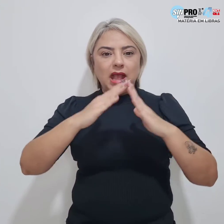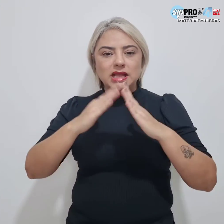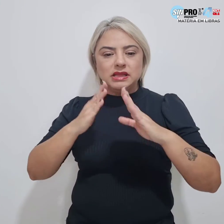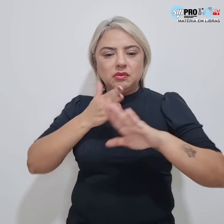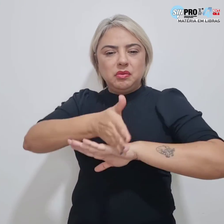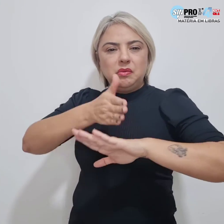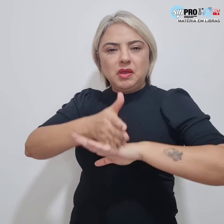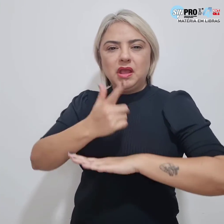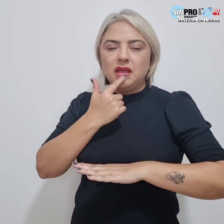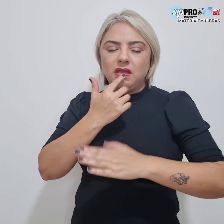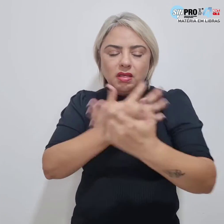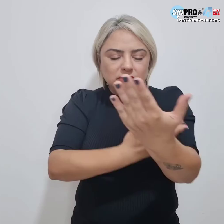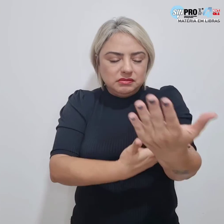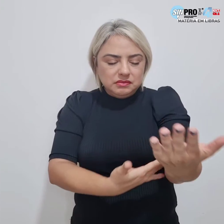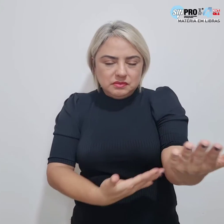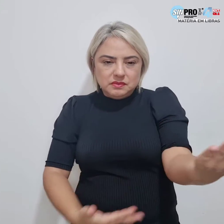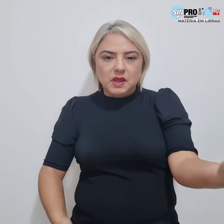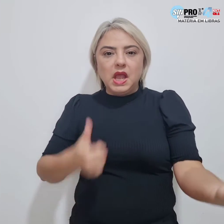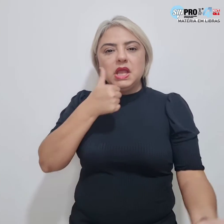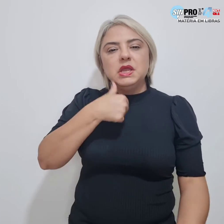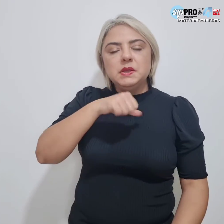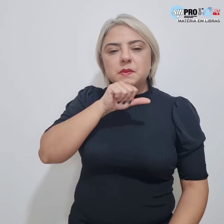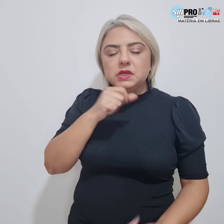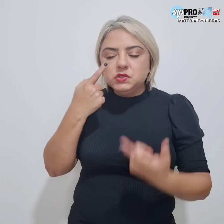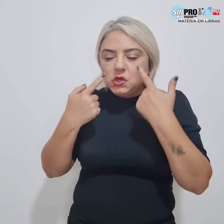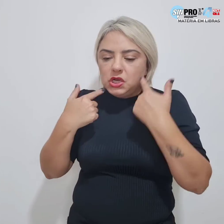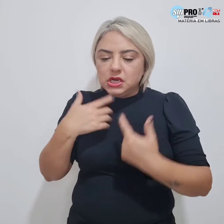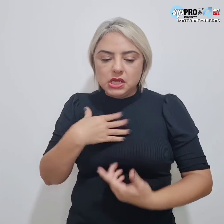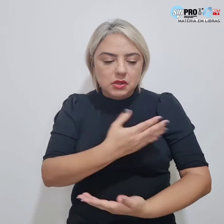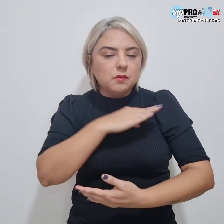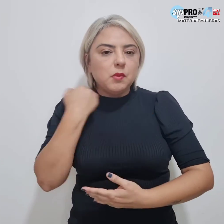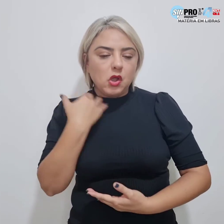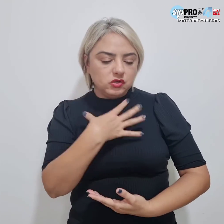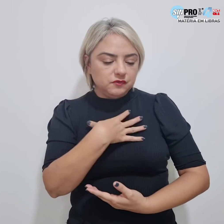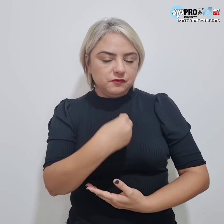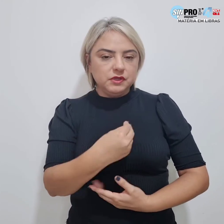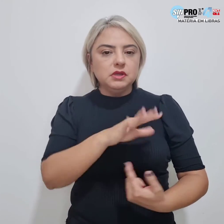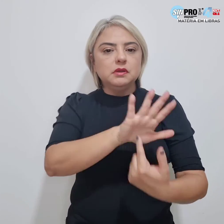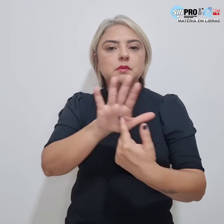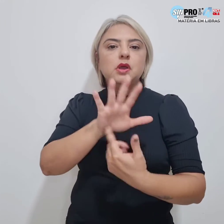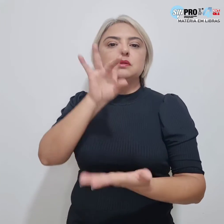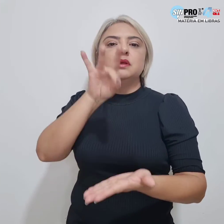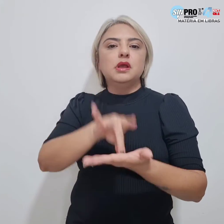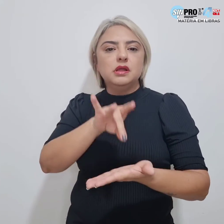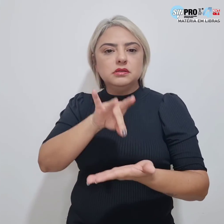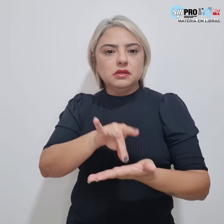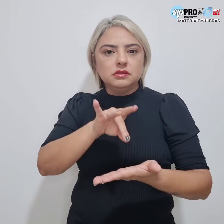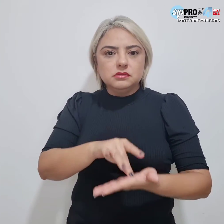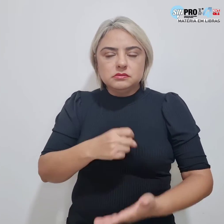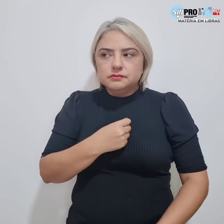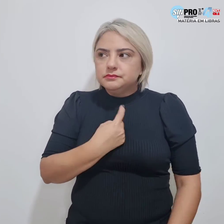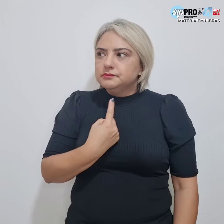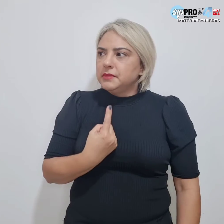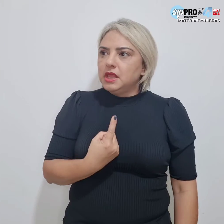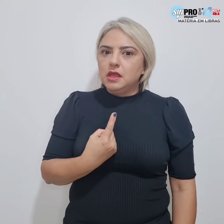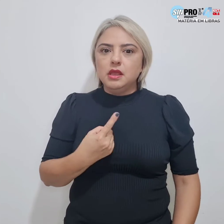pelo sangue e de mães chorando as mortes de seus filhos retratam uma realidade chocante e injusta